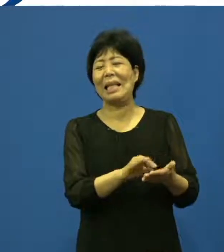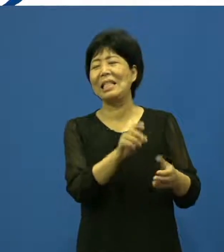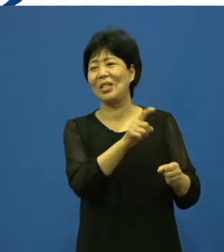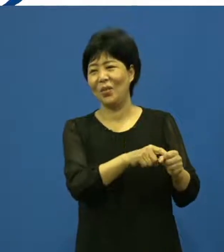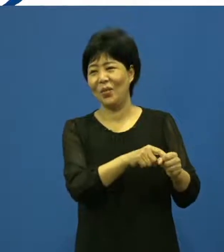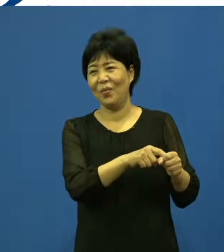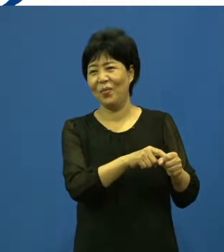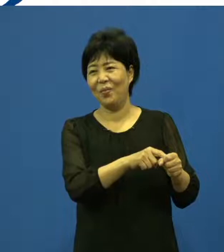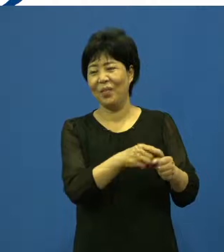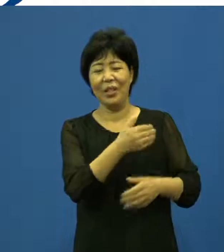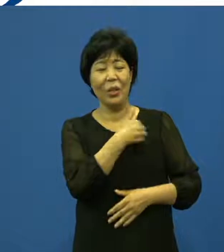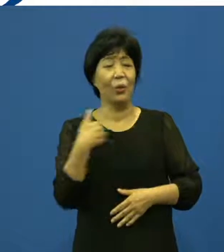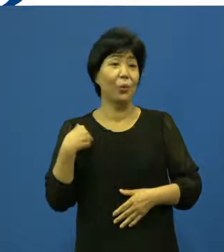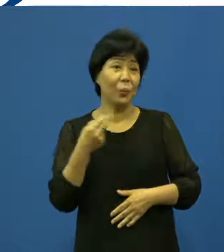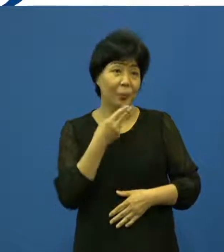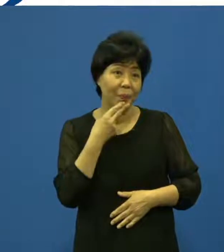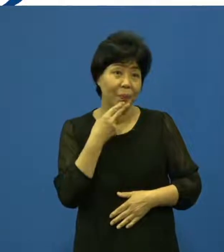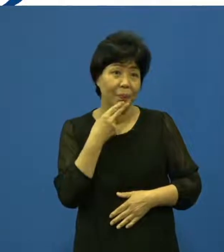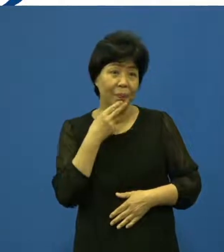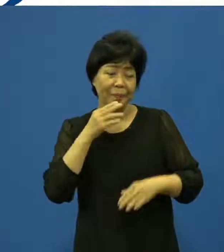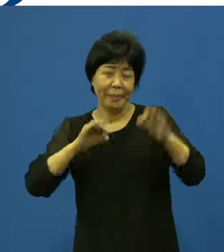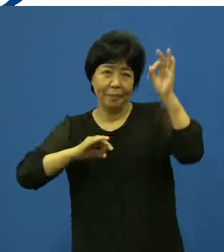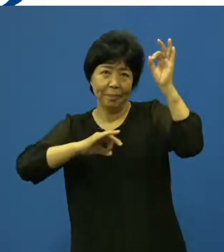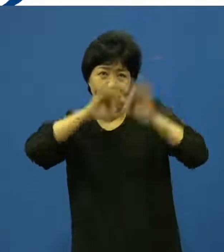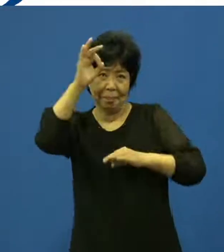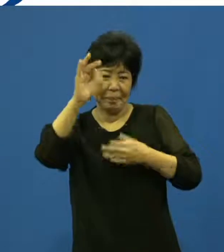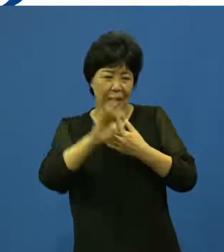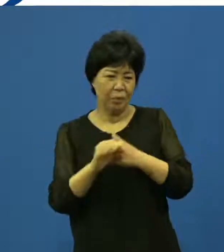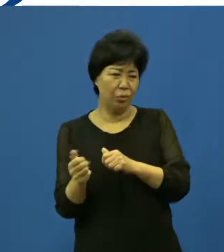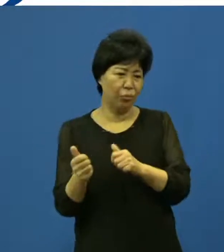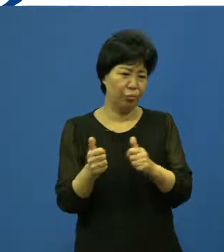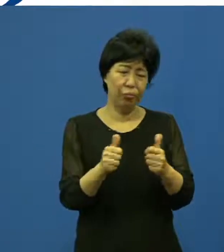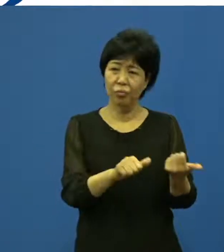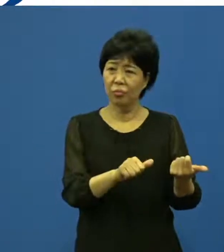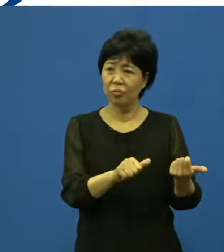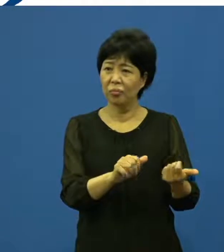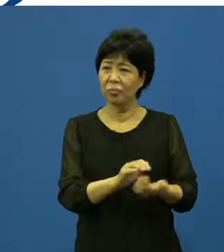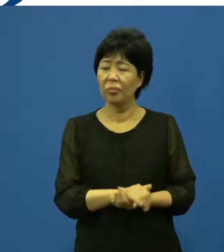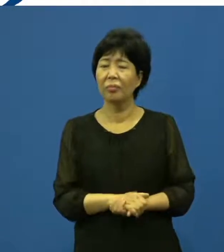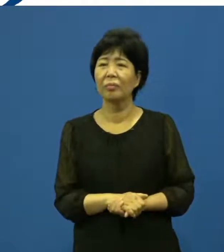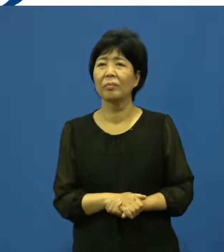여유로운 스페이스가 없어요. 실수하면 죽는 거잖아요.